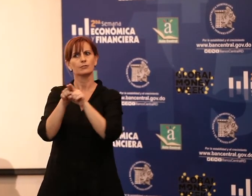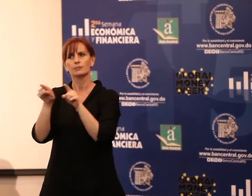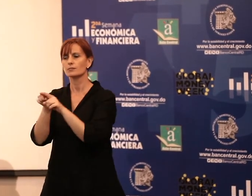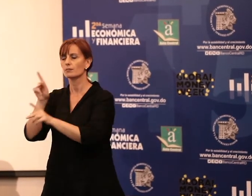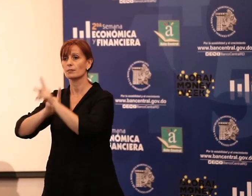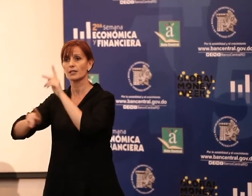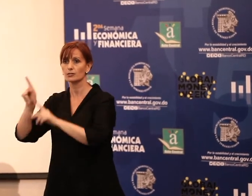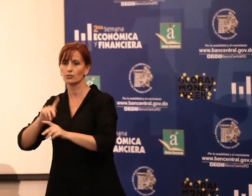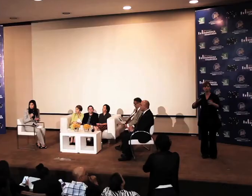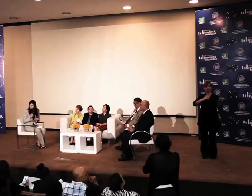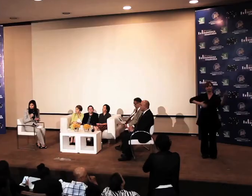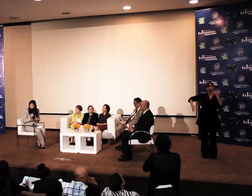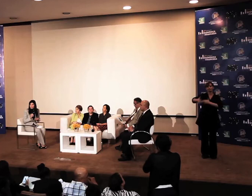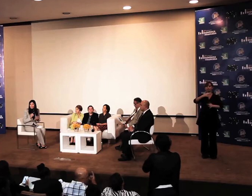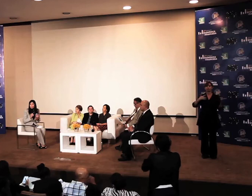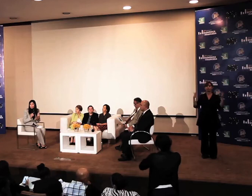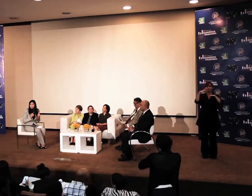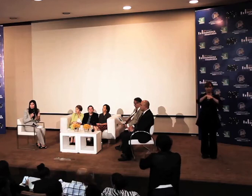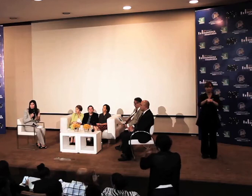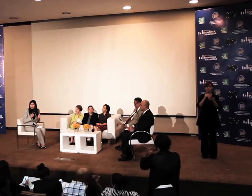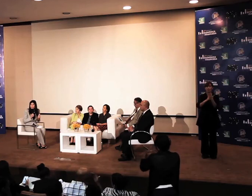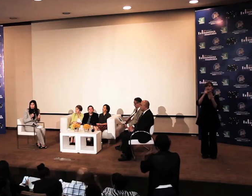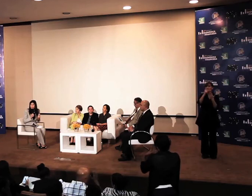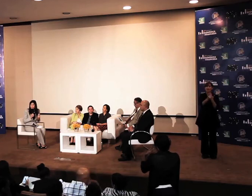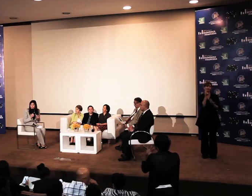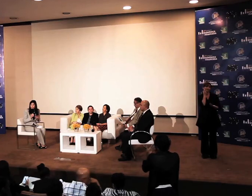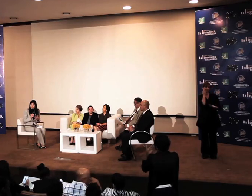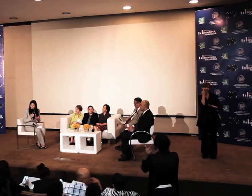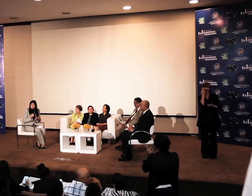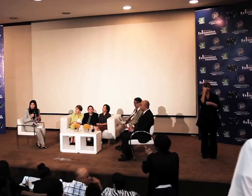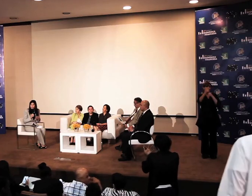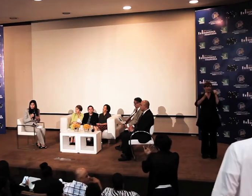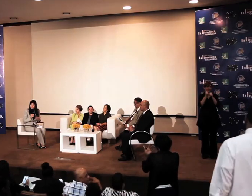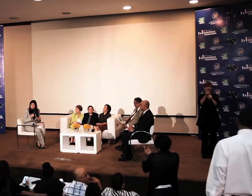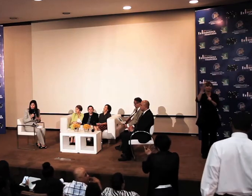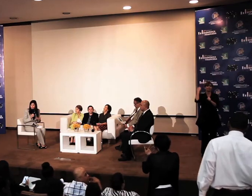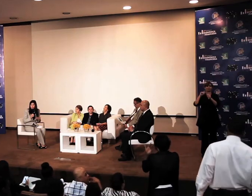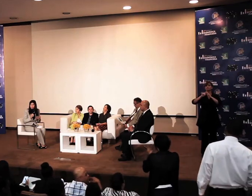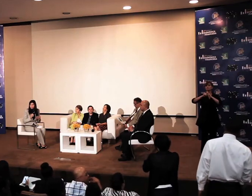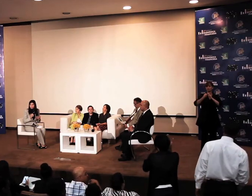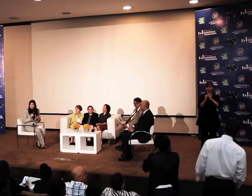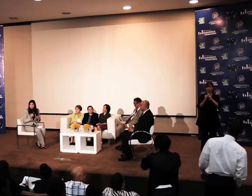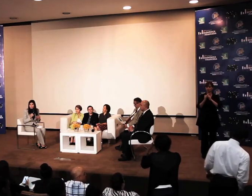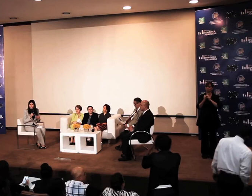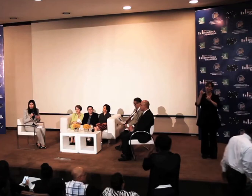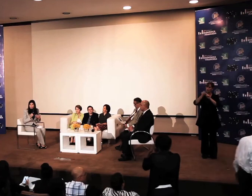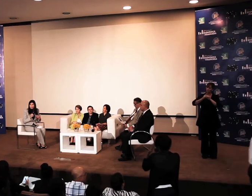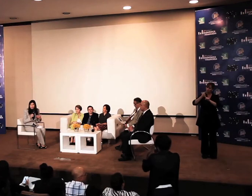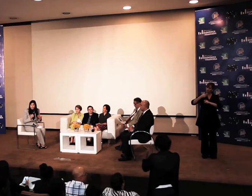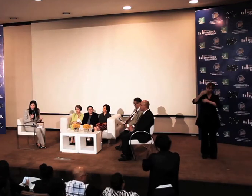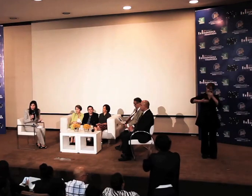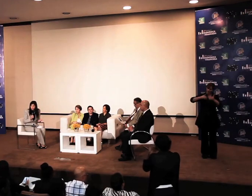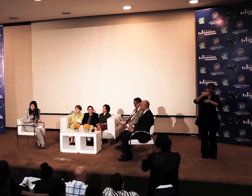es un bebecito, nació el año pasado. Y queremos, o sea, en el camino, en estos meses que tenemos, nos hemos dado cuenta que